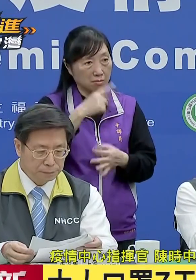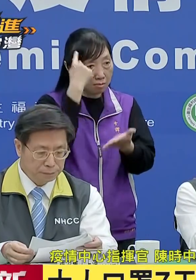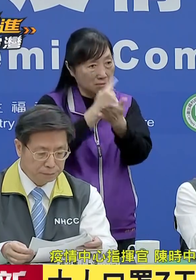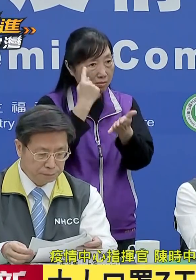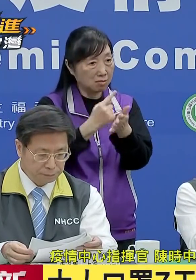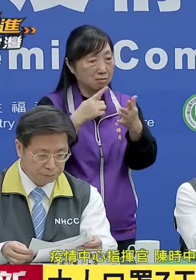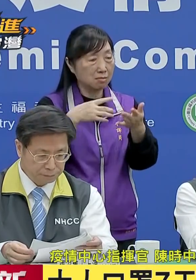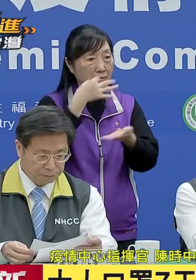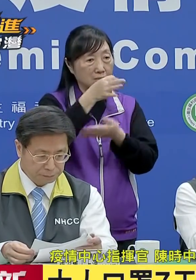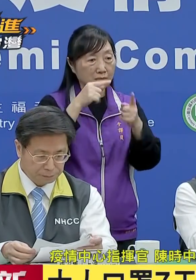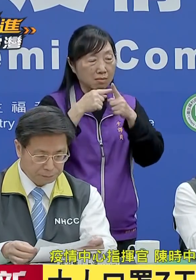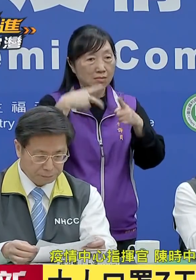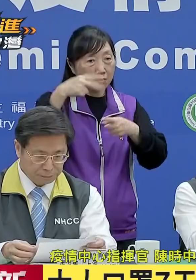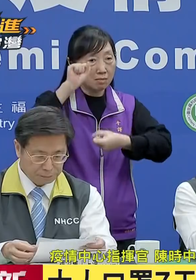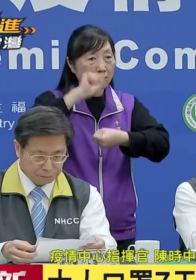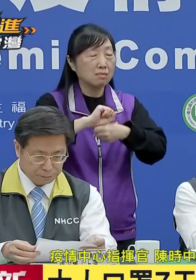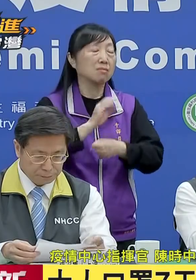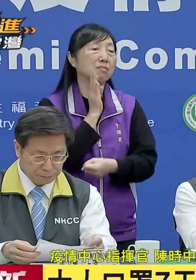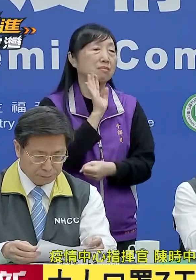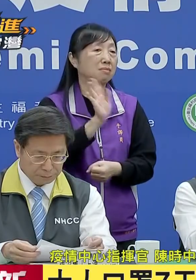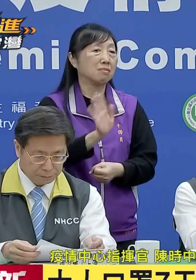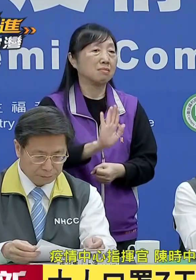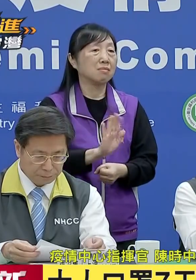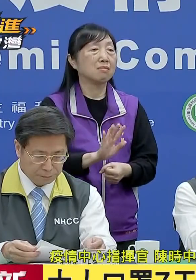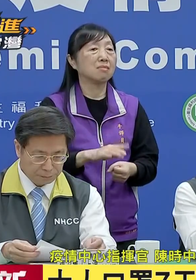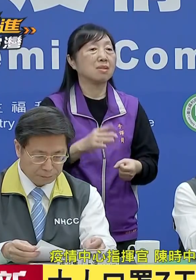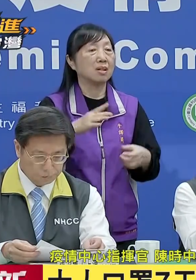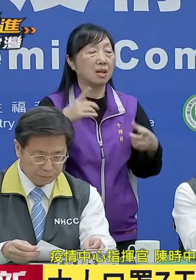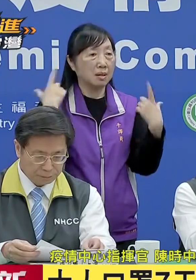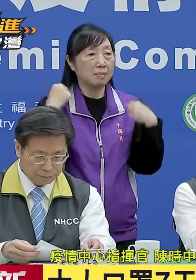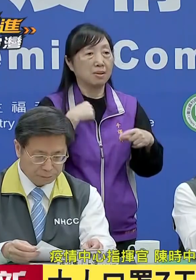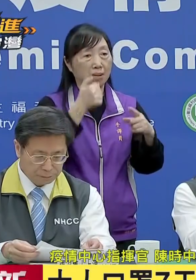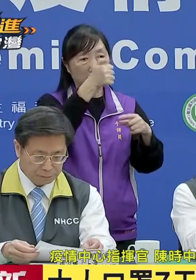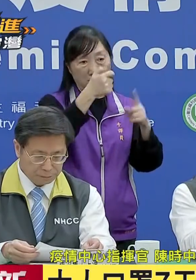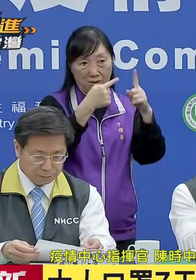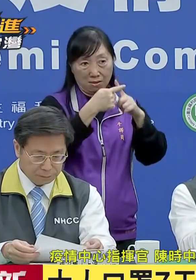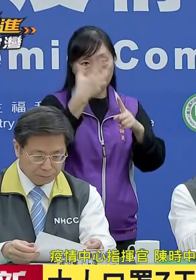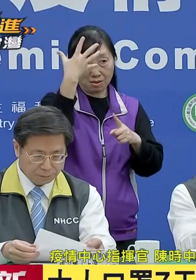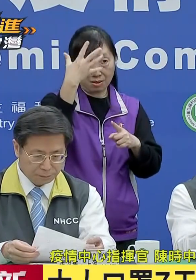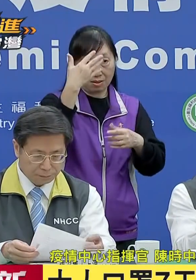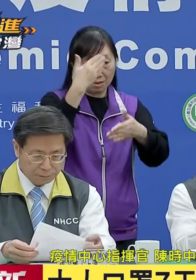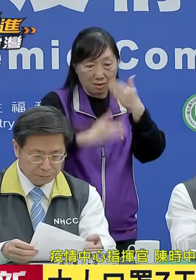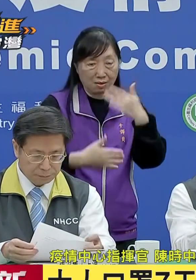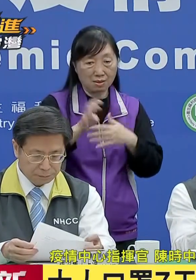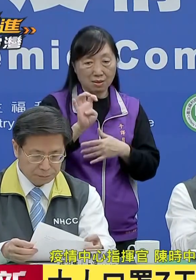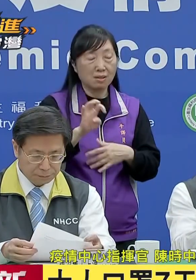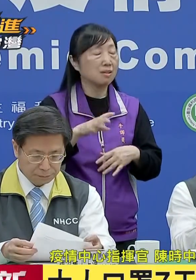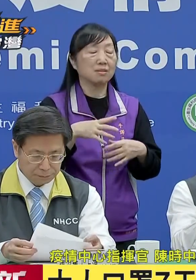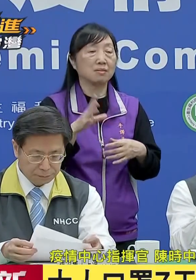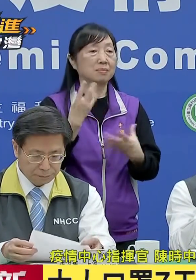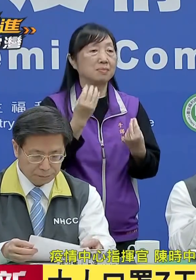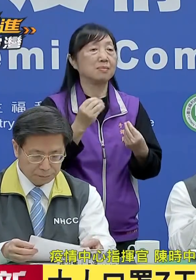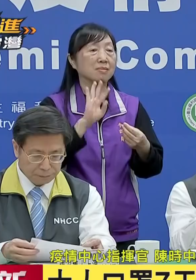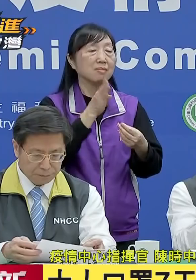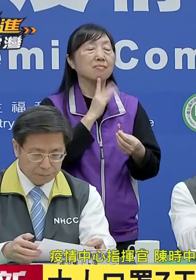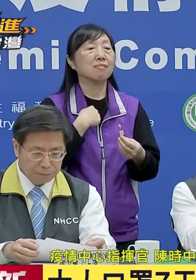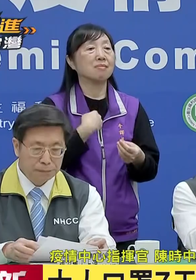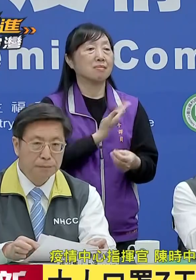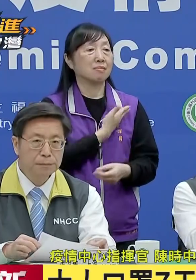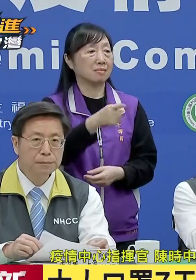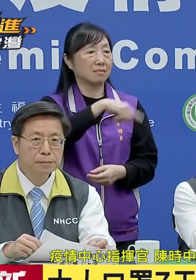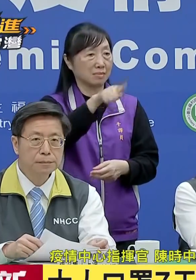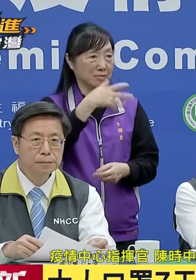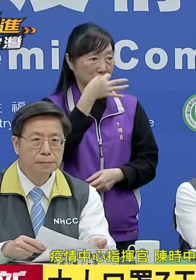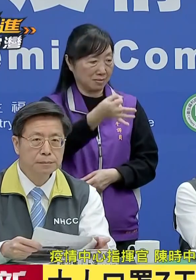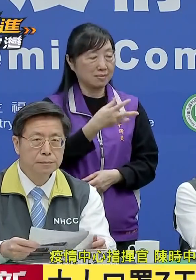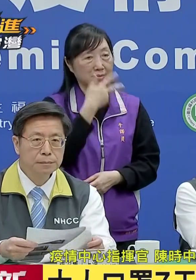每天购买的人来增加，从50人降为40人，但是让大家买到更方便一点。好，那当然这些政策跟